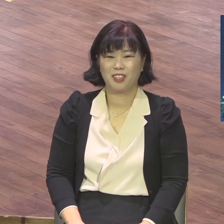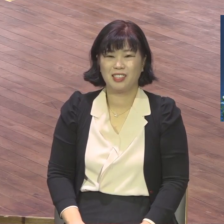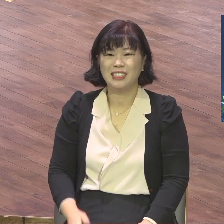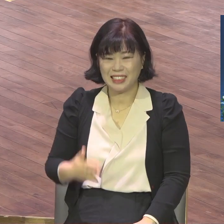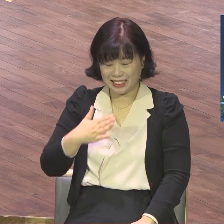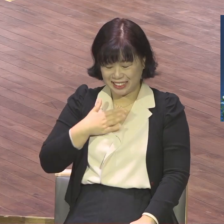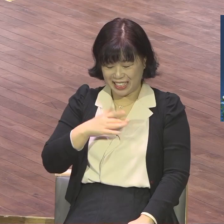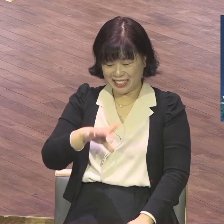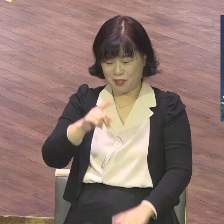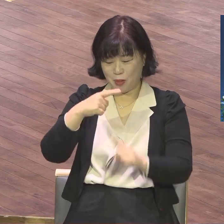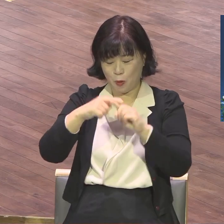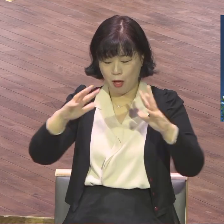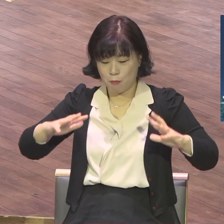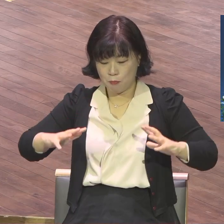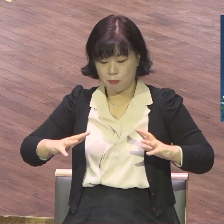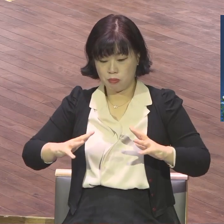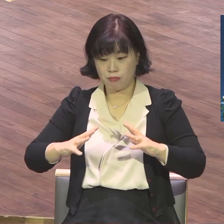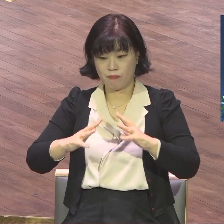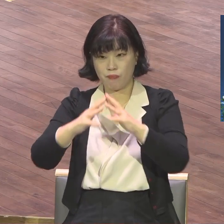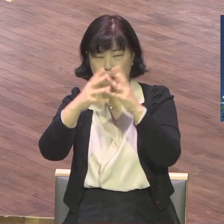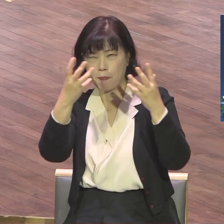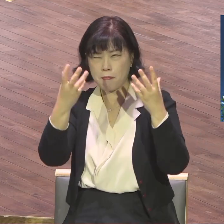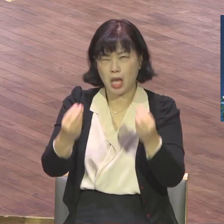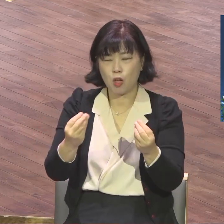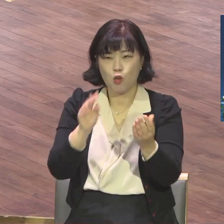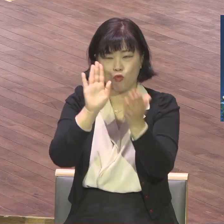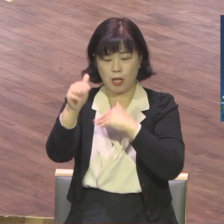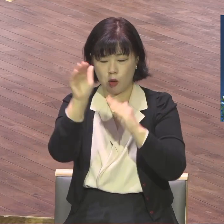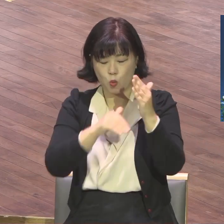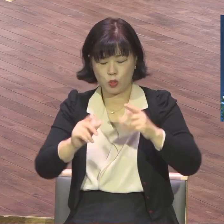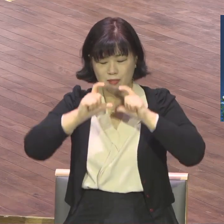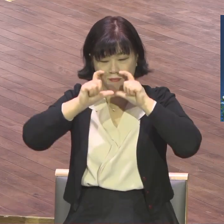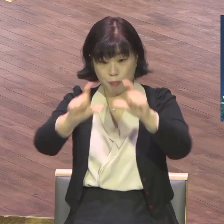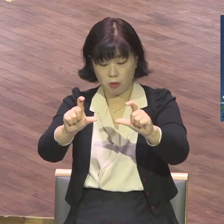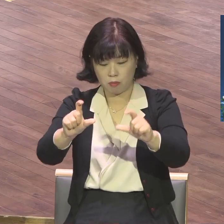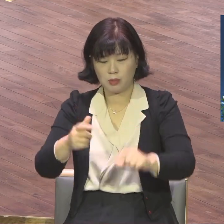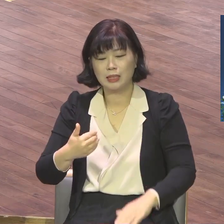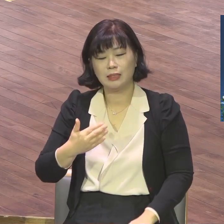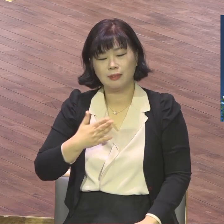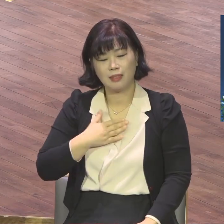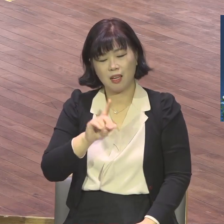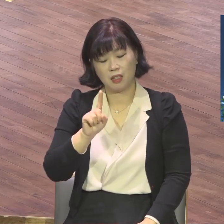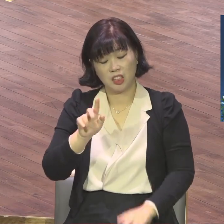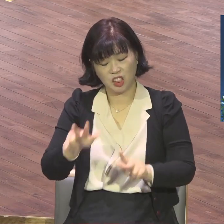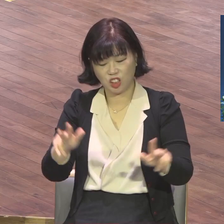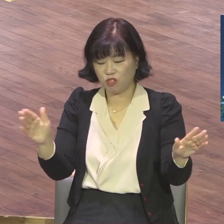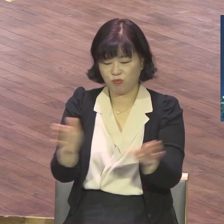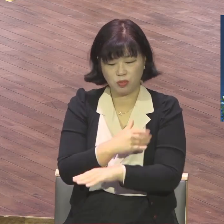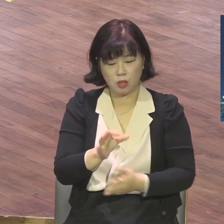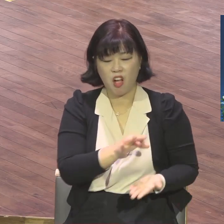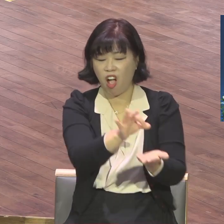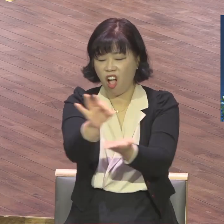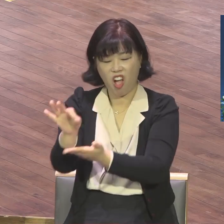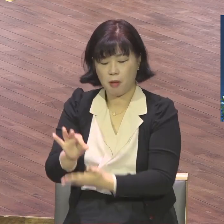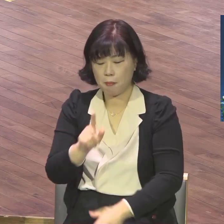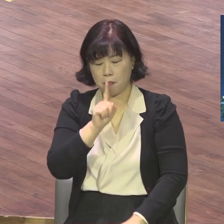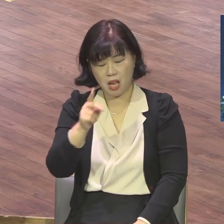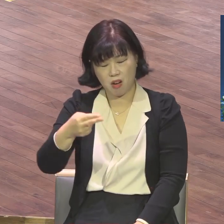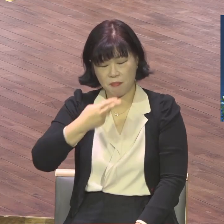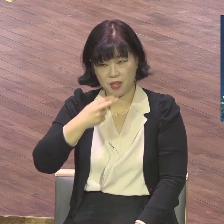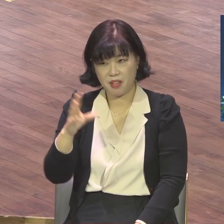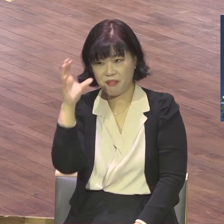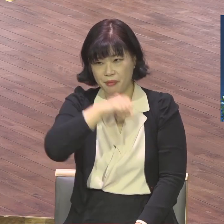없다, 이제는 하나님 앞에서 각자 해라. 근데 제가 모르는 성교 펀딩을 장로님들이